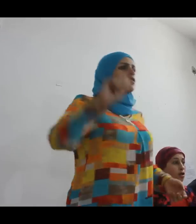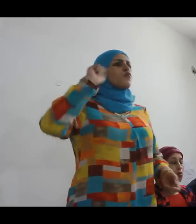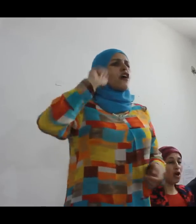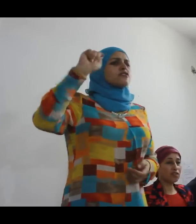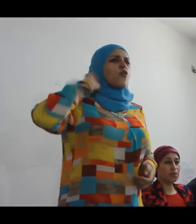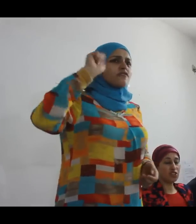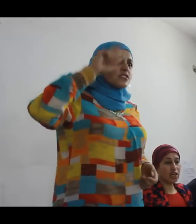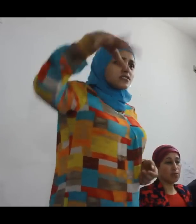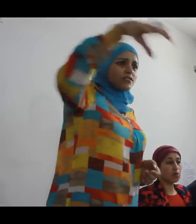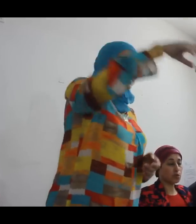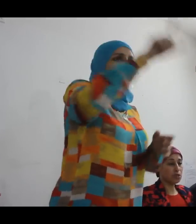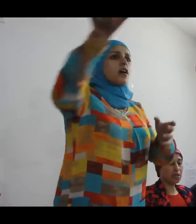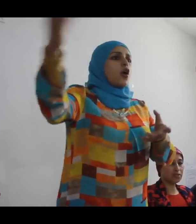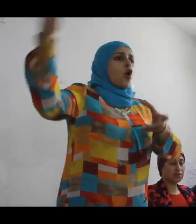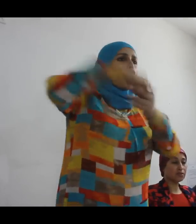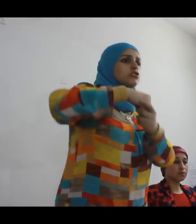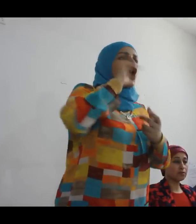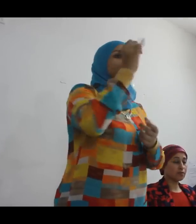كل محافظة بتشارك ب500